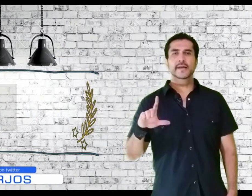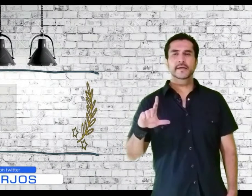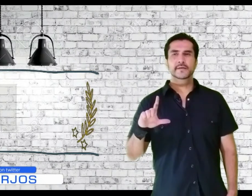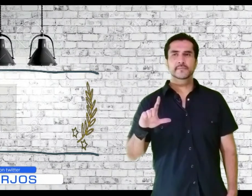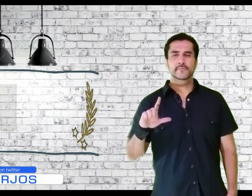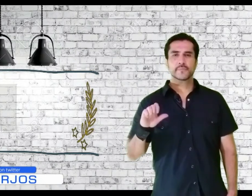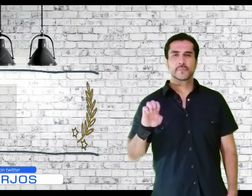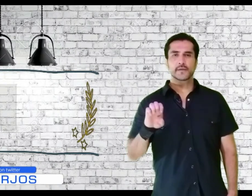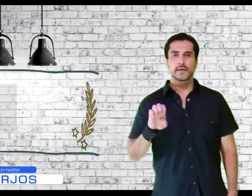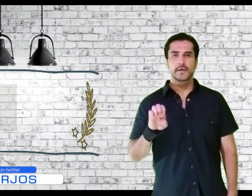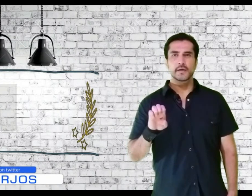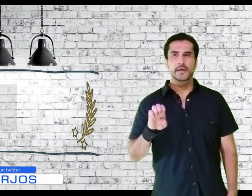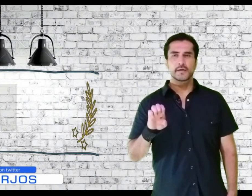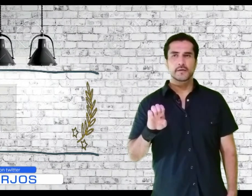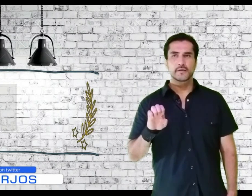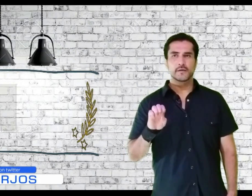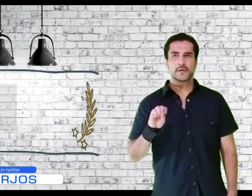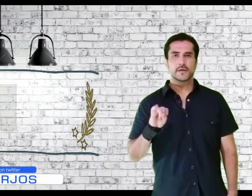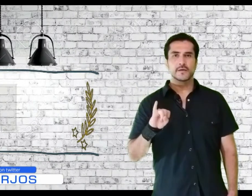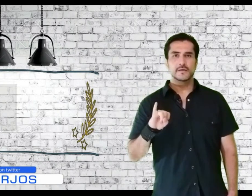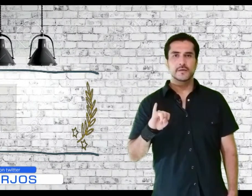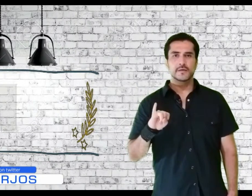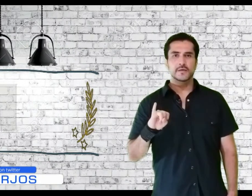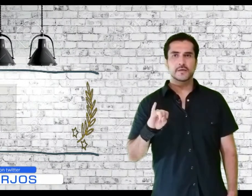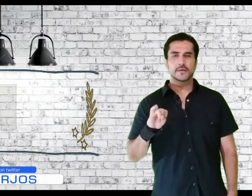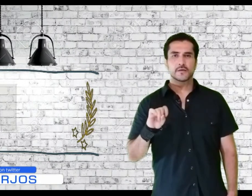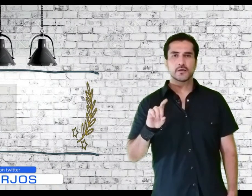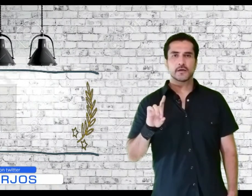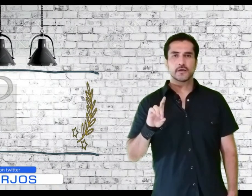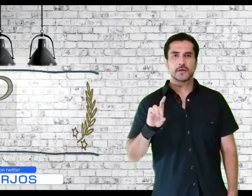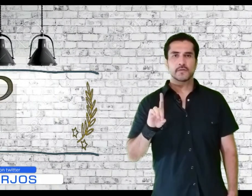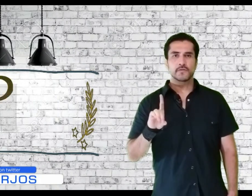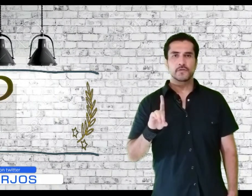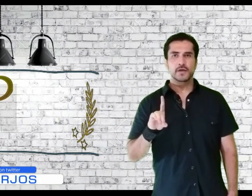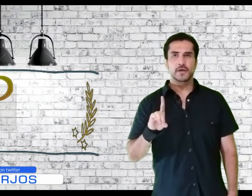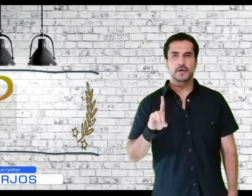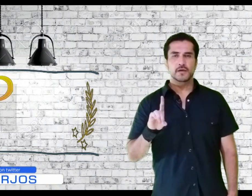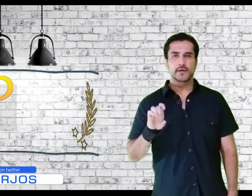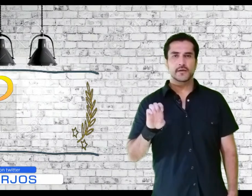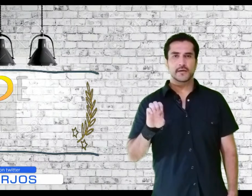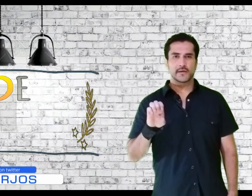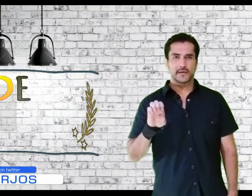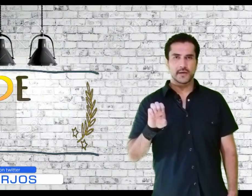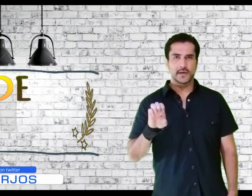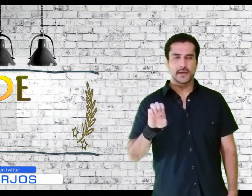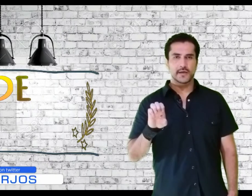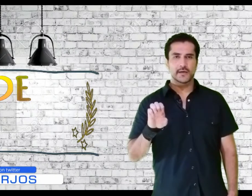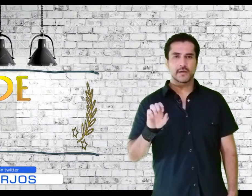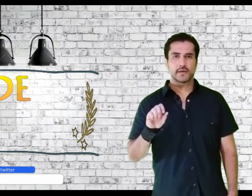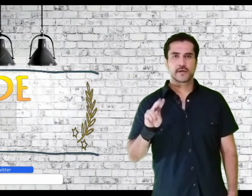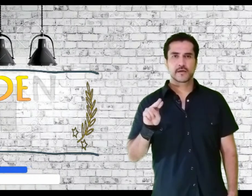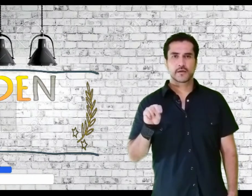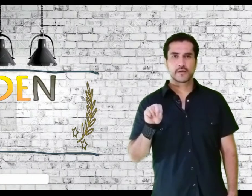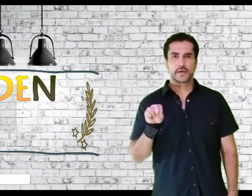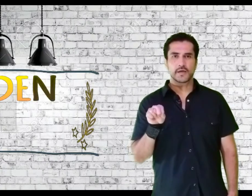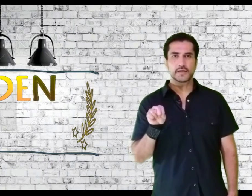L, E, I, D, E,